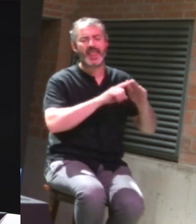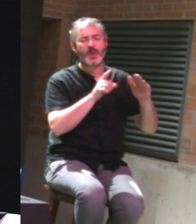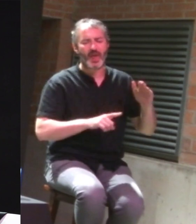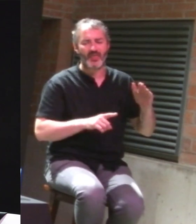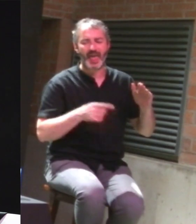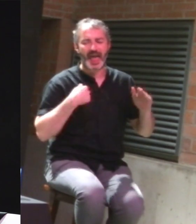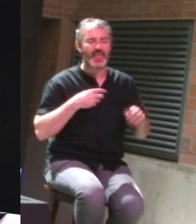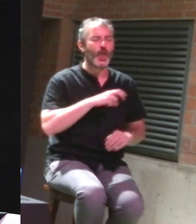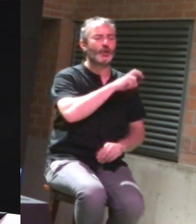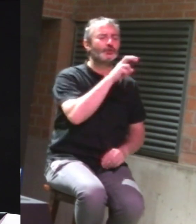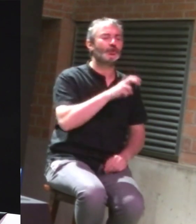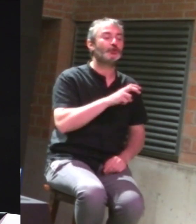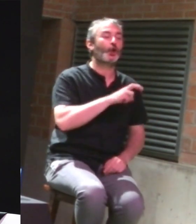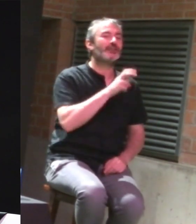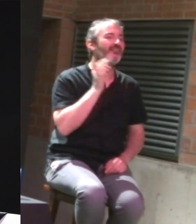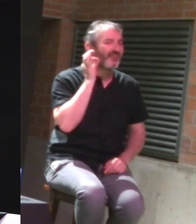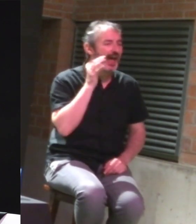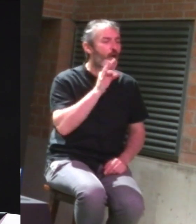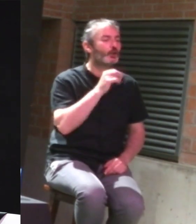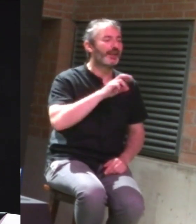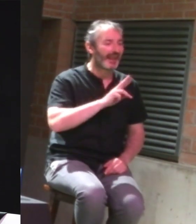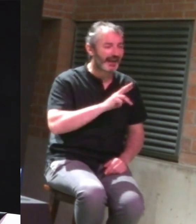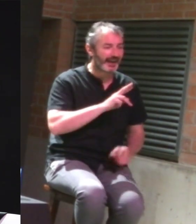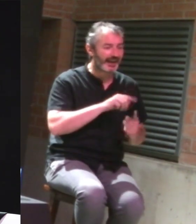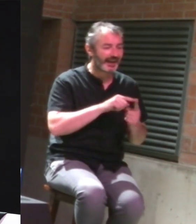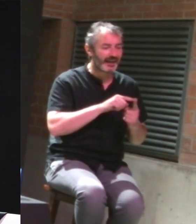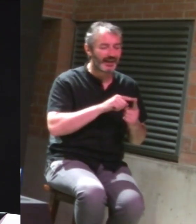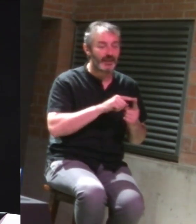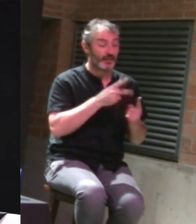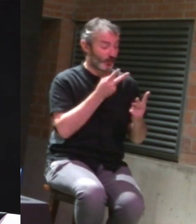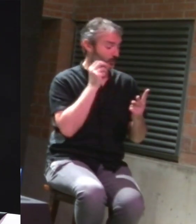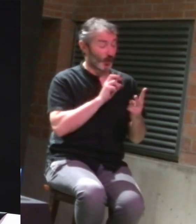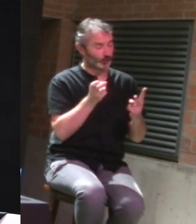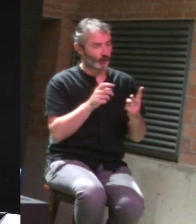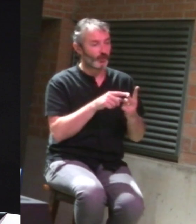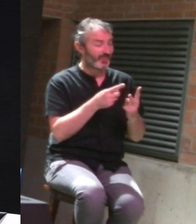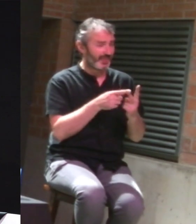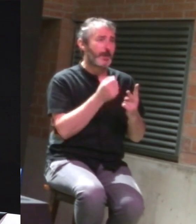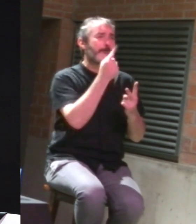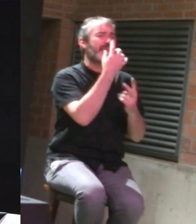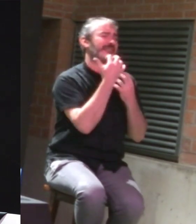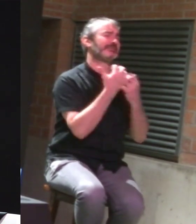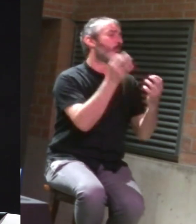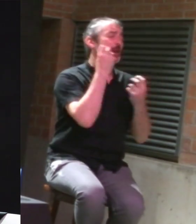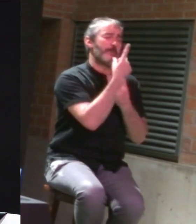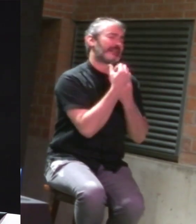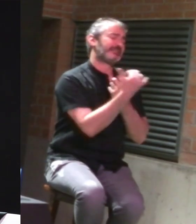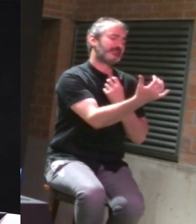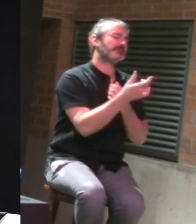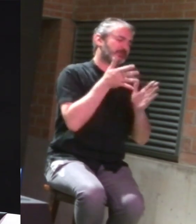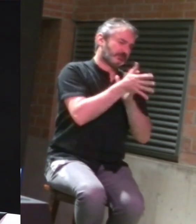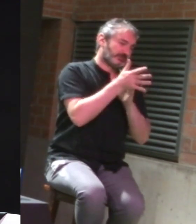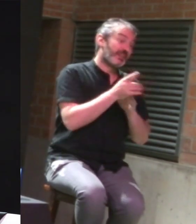Maria Prats i Josepa Torné, que parlaran, juntament amb en Seguí, davant de més de 1.000 dones a Igualada, imagineu. A